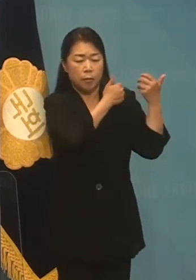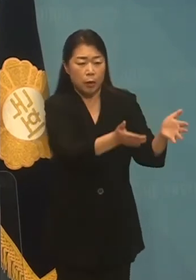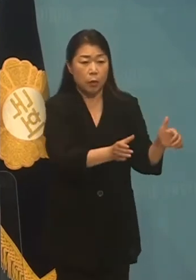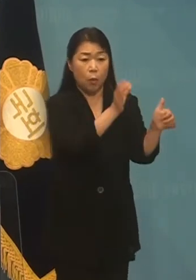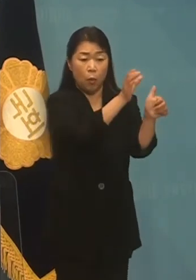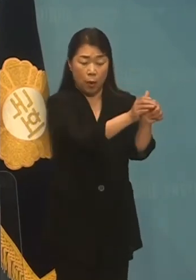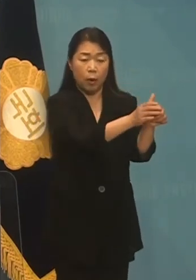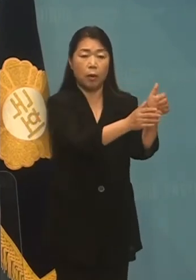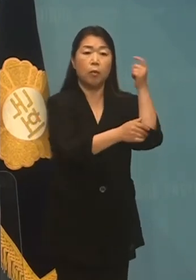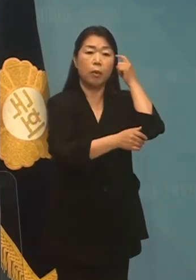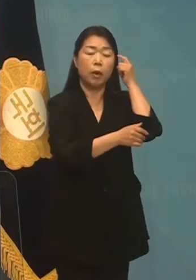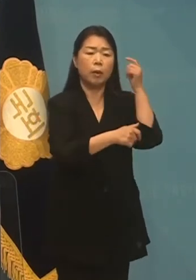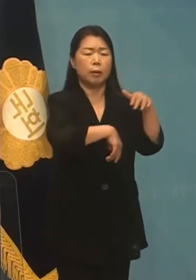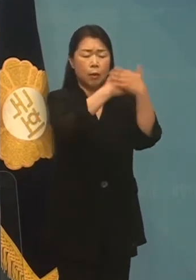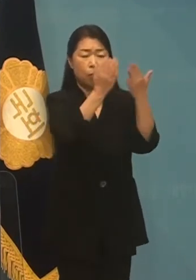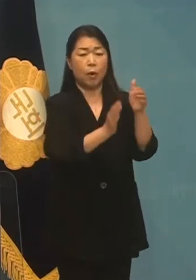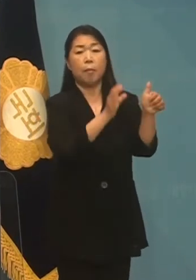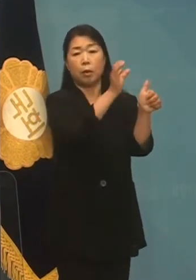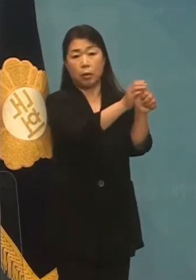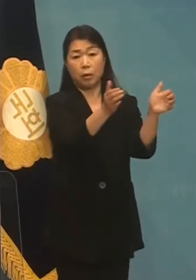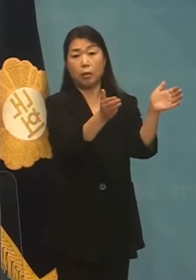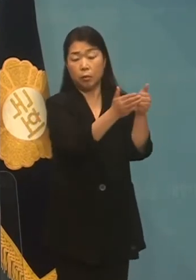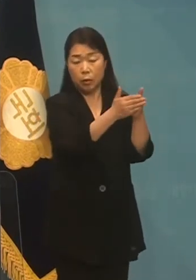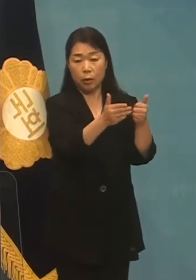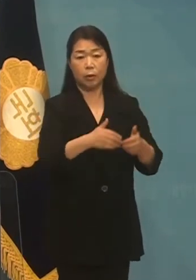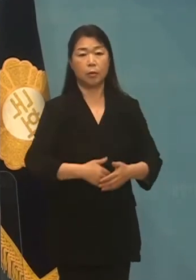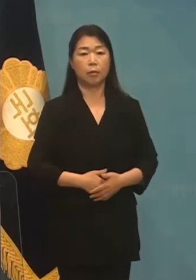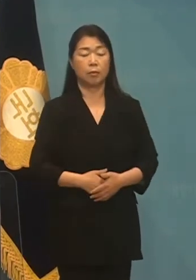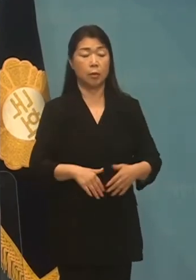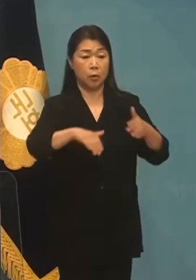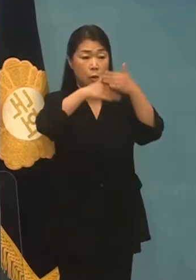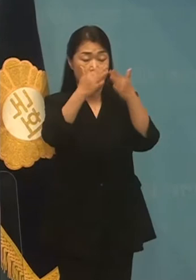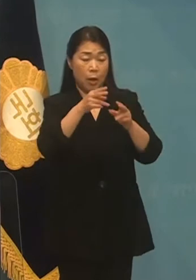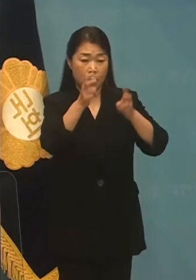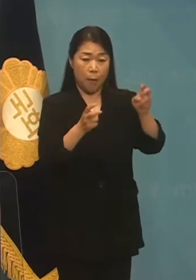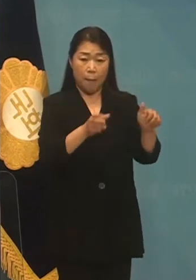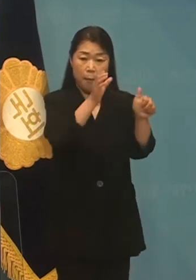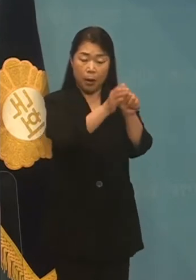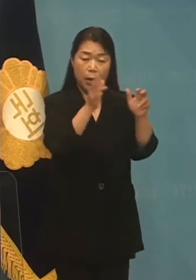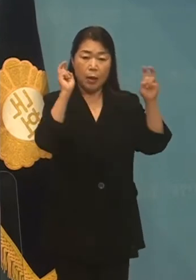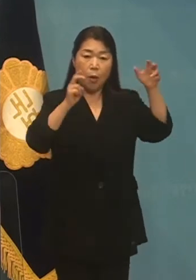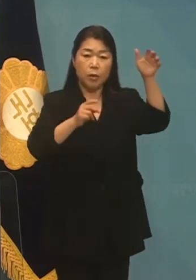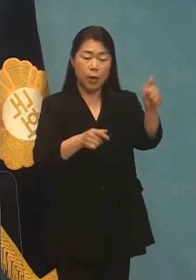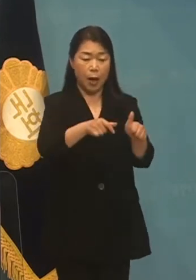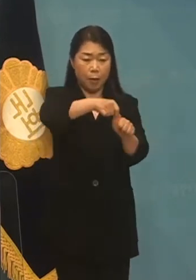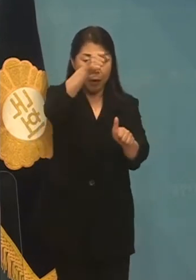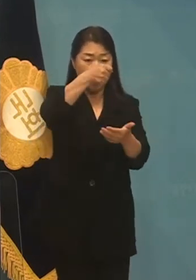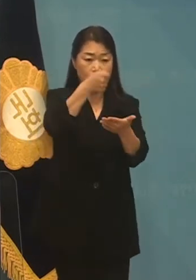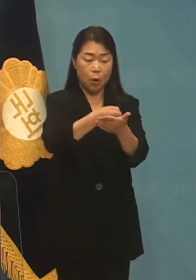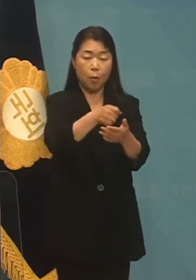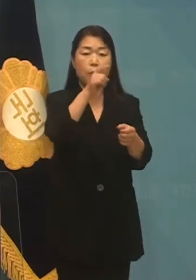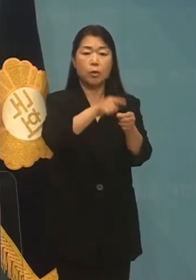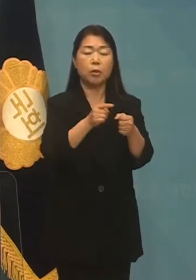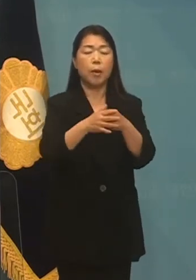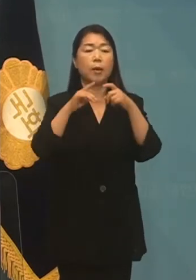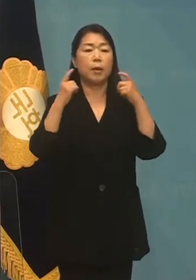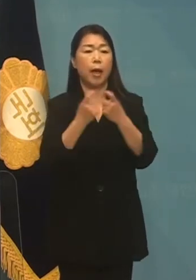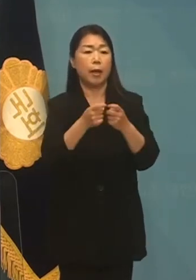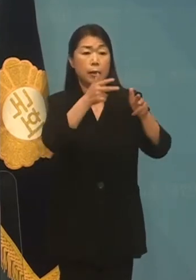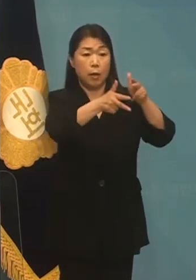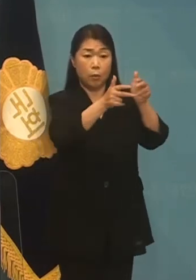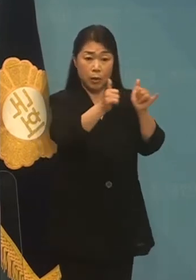없습니다. 이처럼 포괄적으로 사업을 맡길 사업자를 지정하기 위해